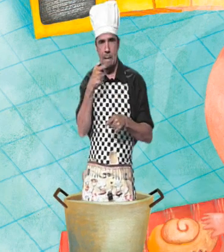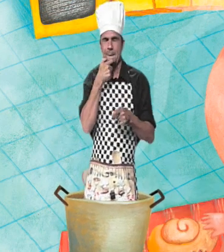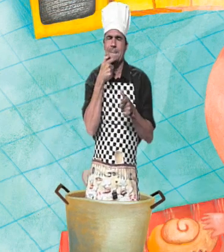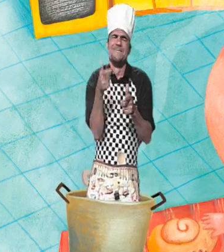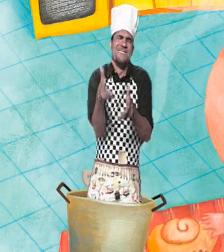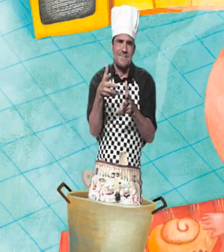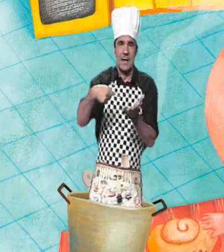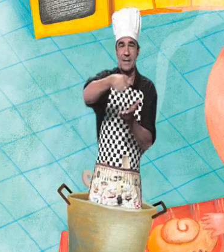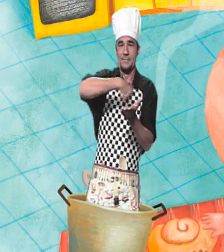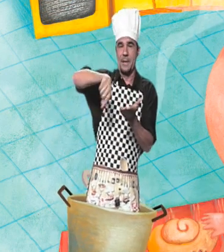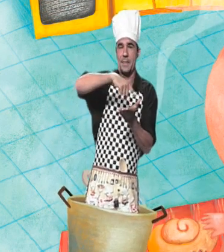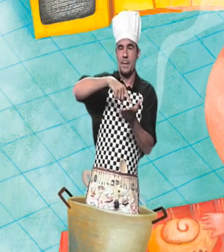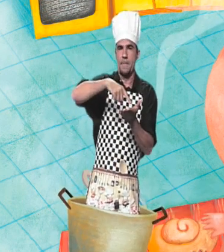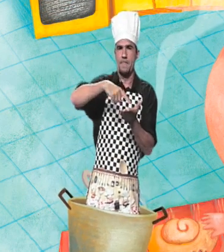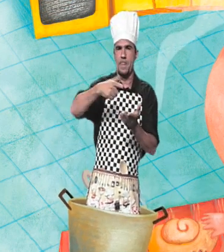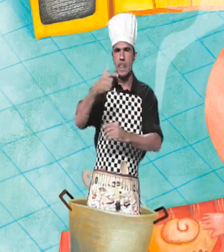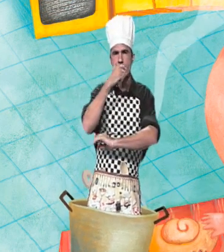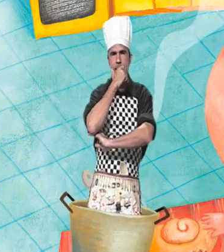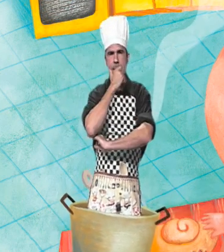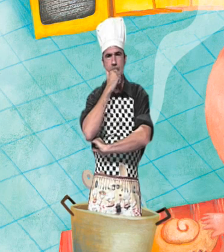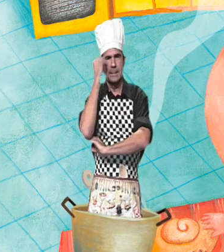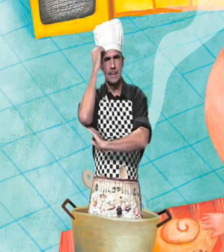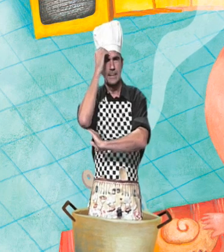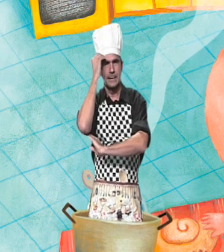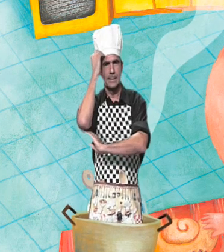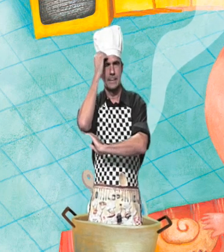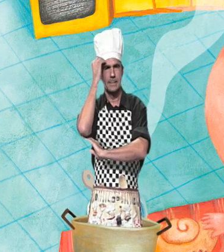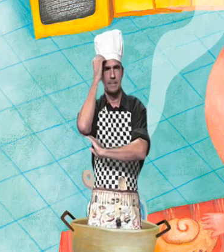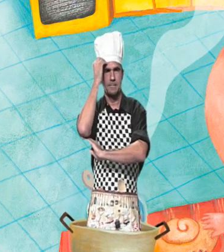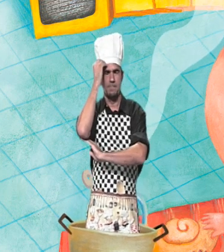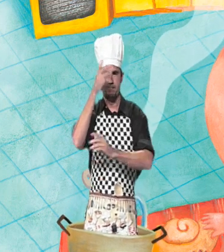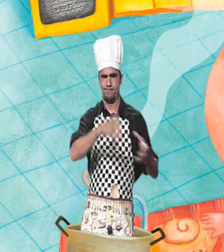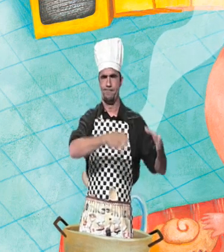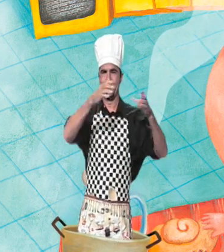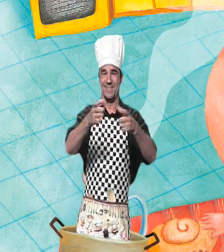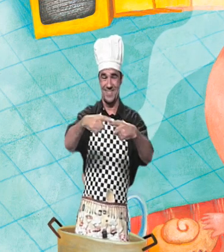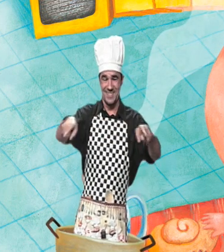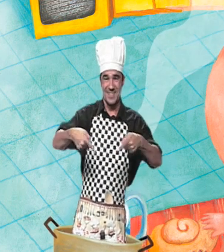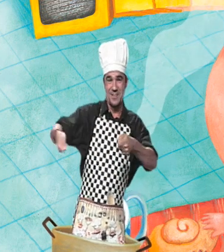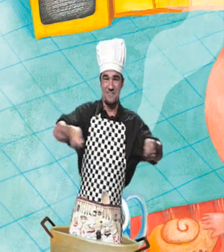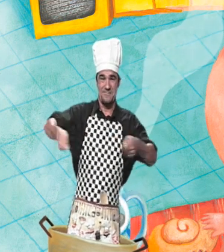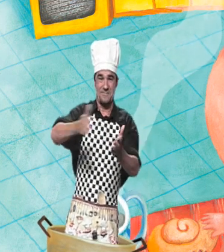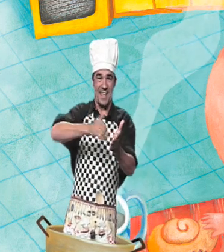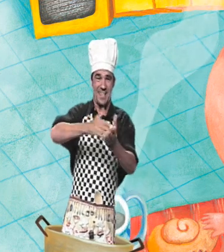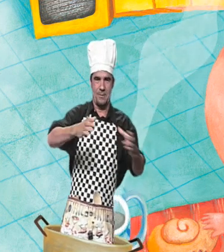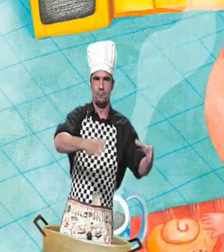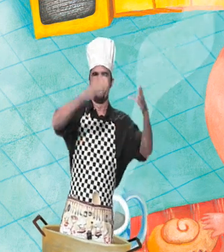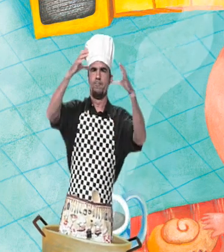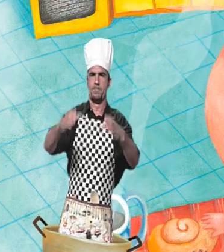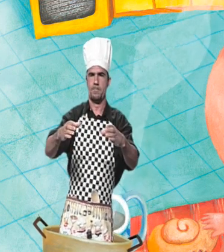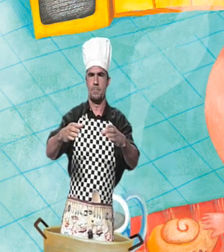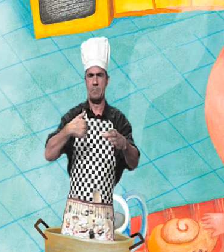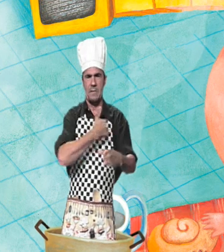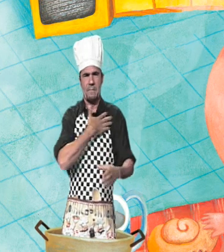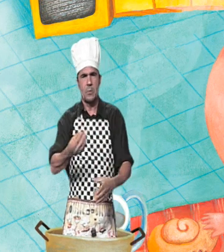Es va enfadar, perquè li encantaven les ensaïmades. Segur que si l'escalfés a la paella, me la podria